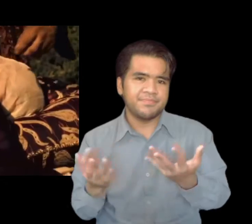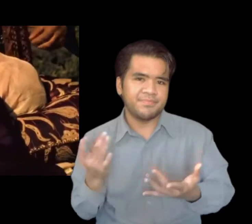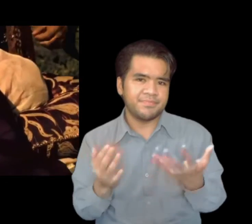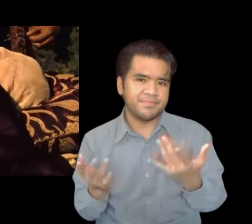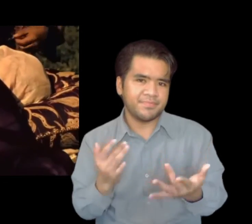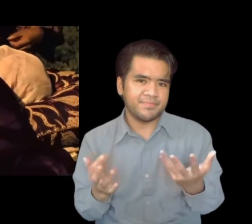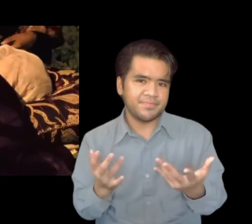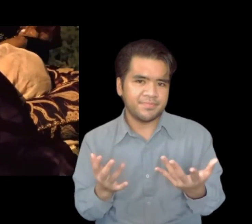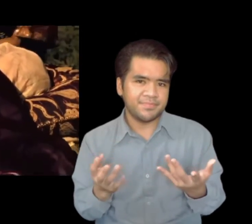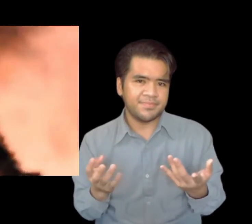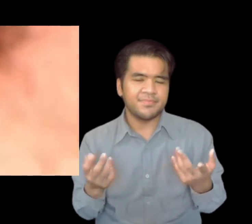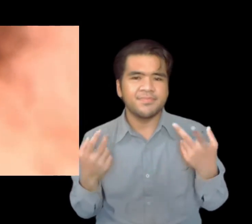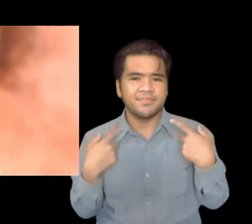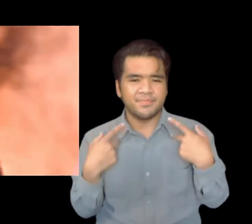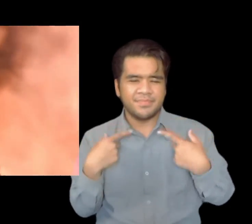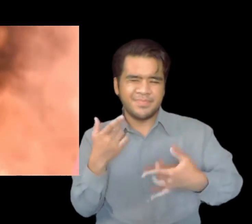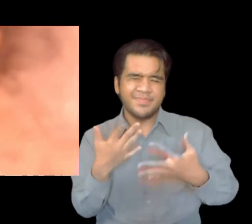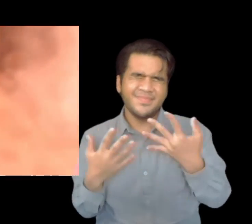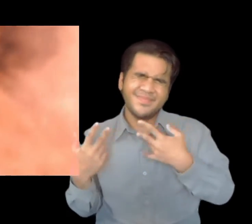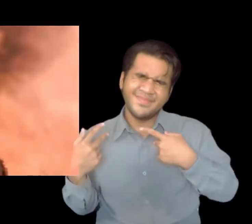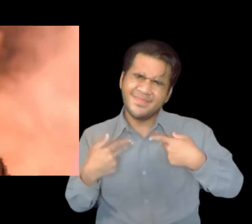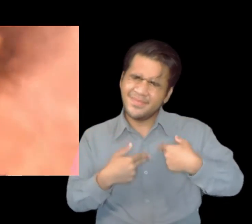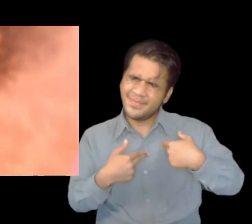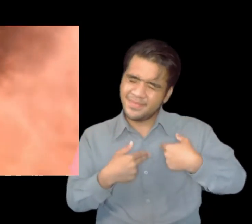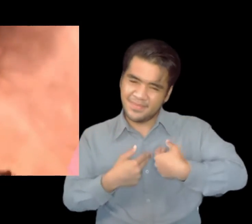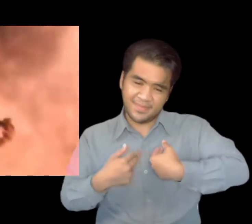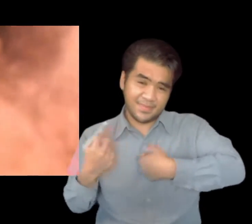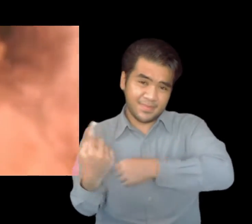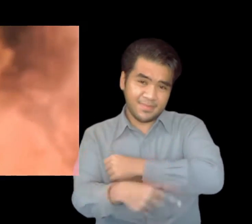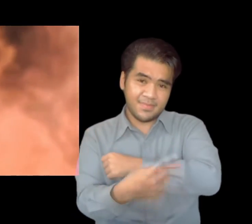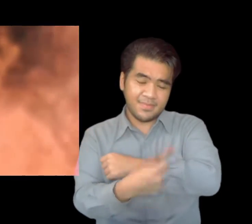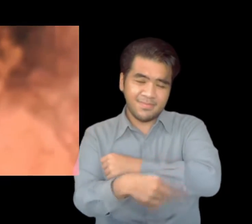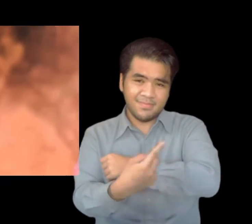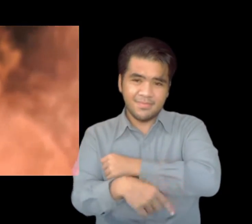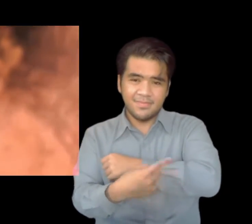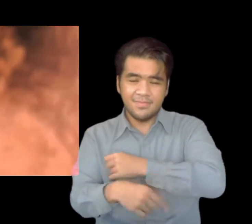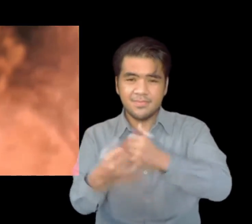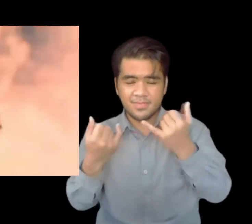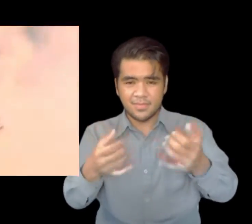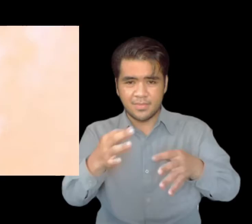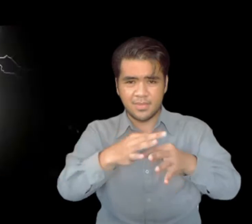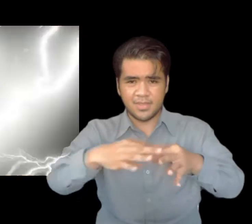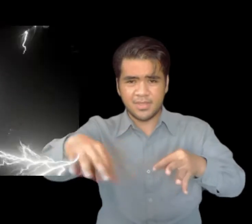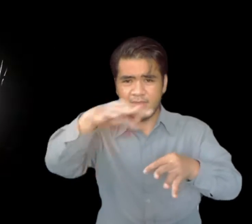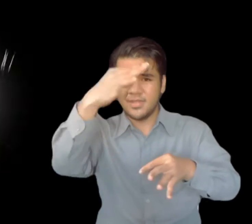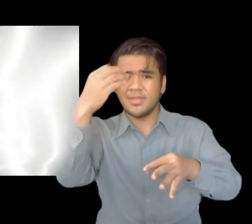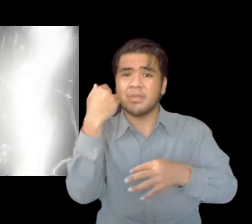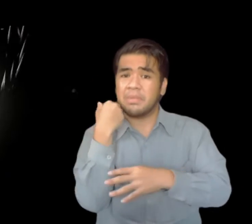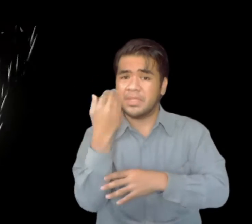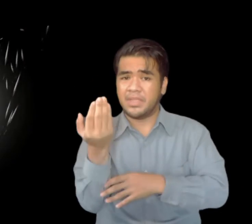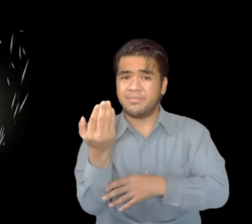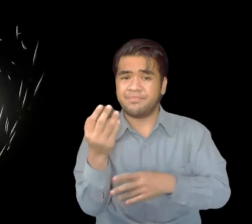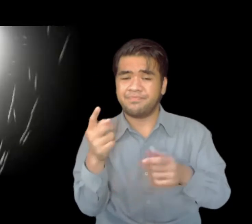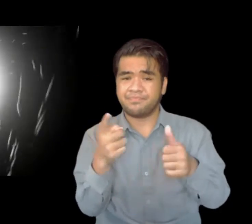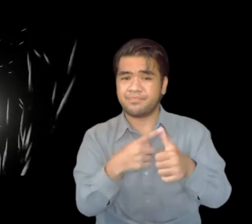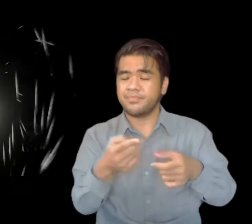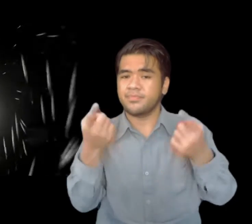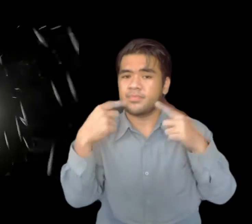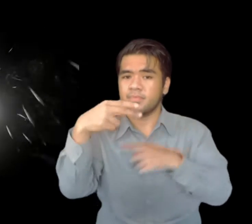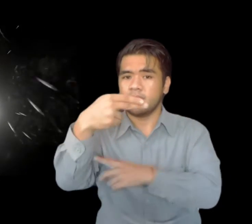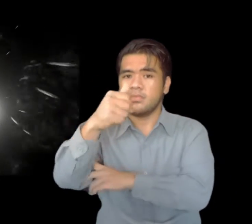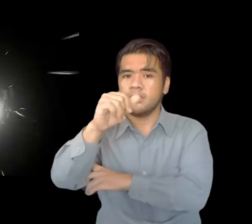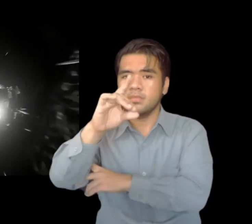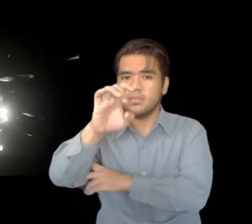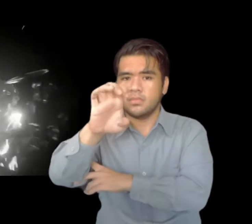At nang siya ay namatay, siya ay napunta sa isang lugar kung saan siya ay naghihirap sa apoy. Sa makatuwid, ang kaluluwa ng